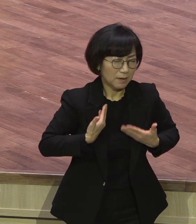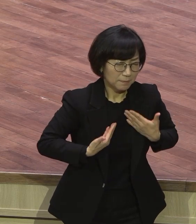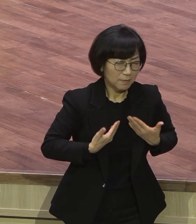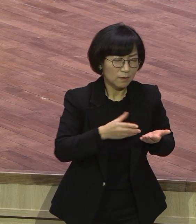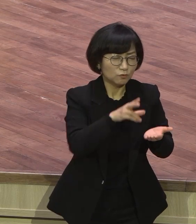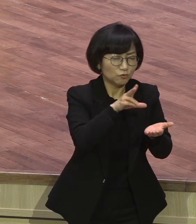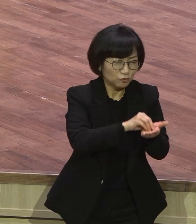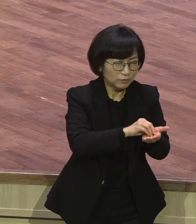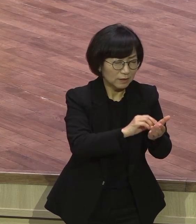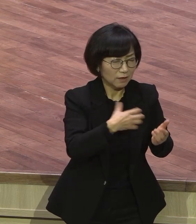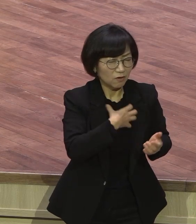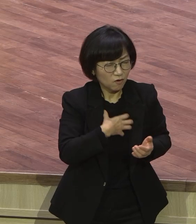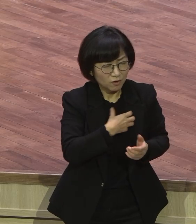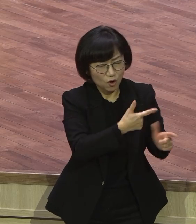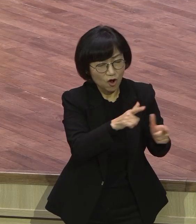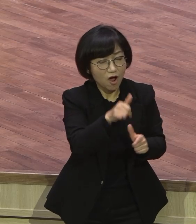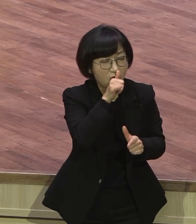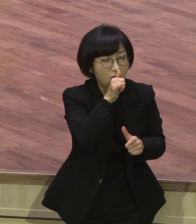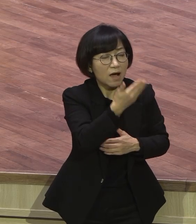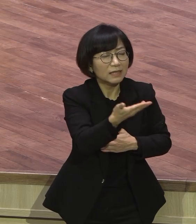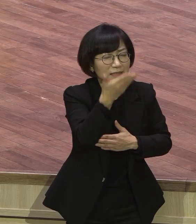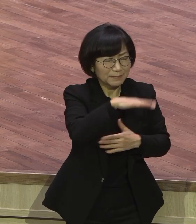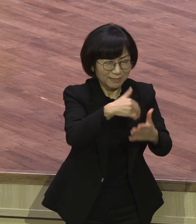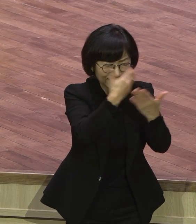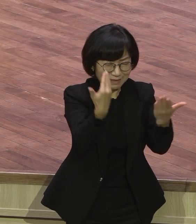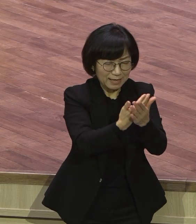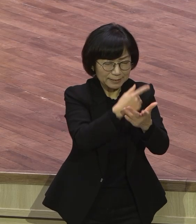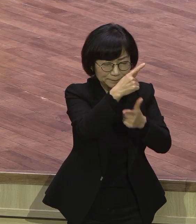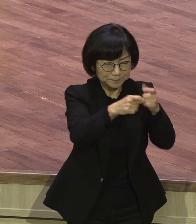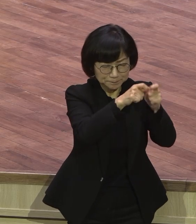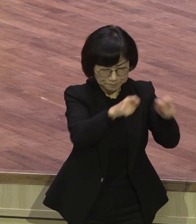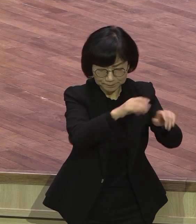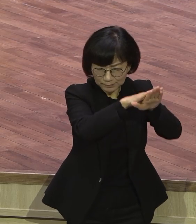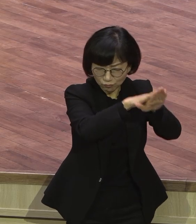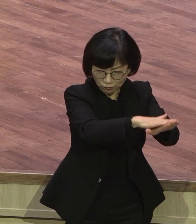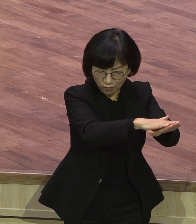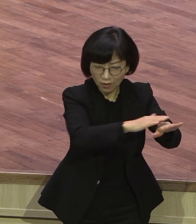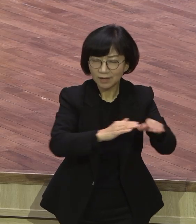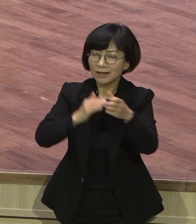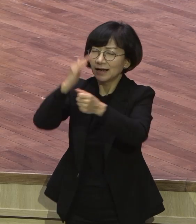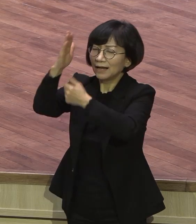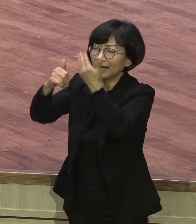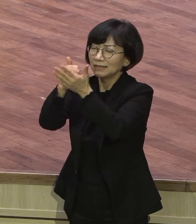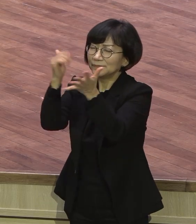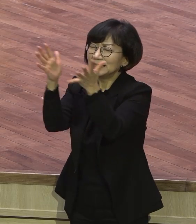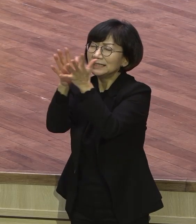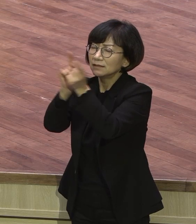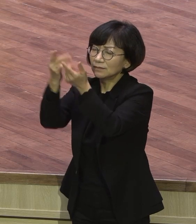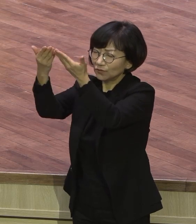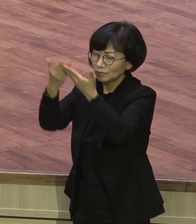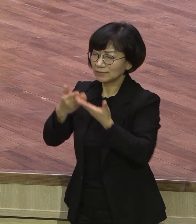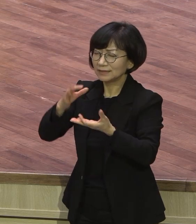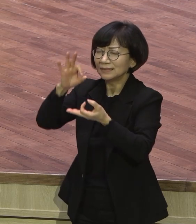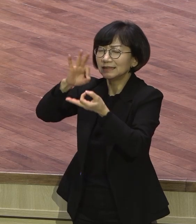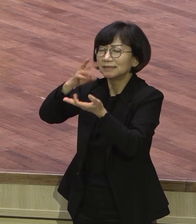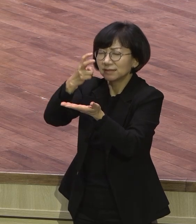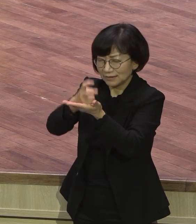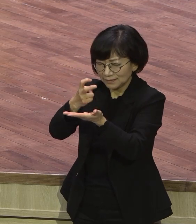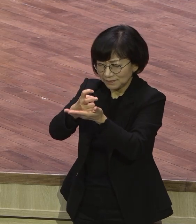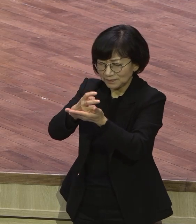많은 염려들이 있지만 다 내려놓고 하나님이 직접 주신 이 십계명이